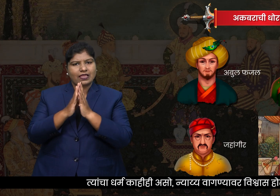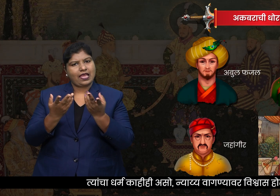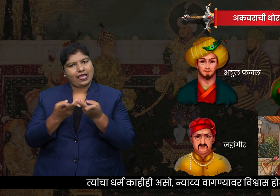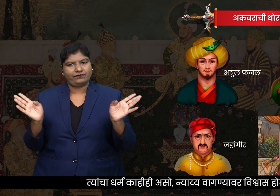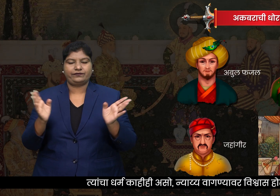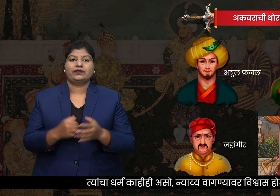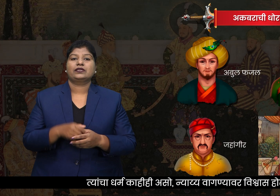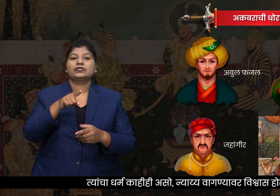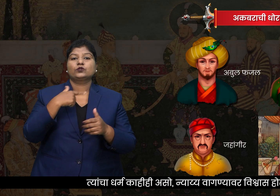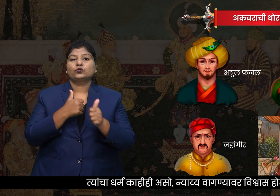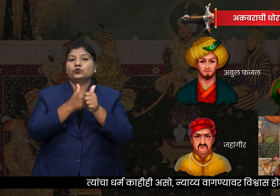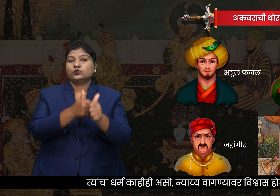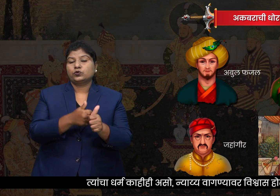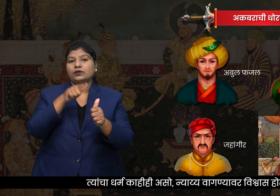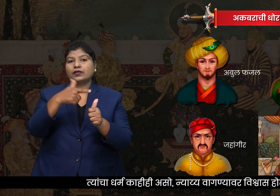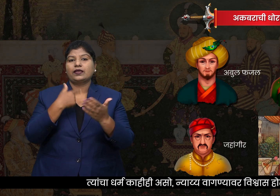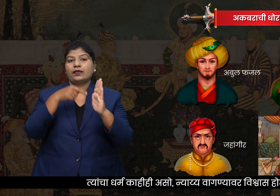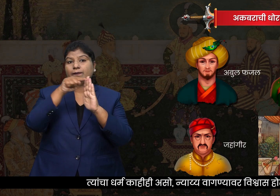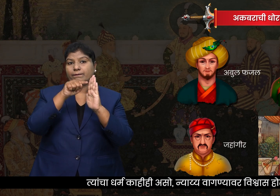न्याय्य वागण्यावर विश्वास होता.